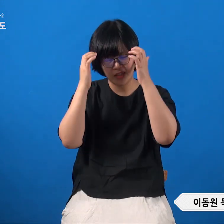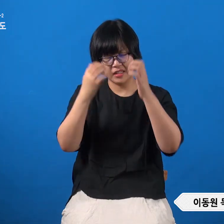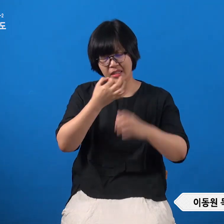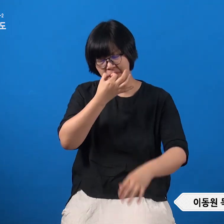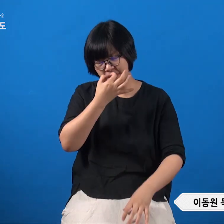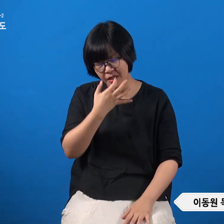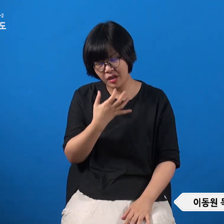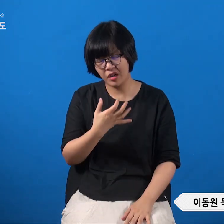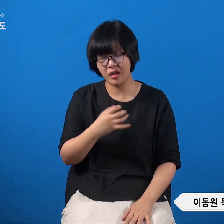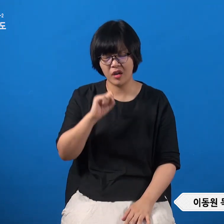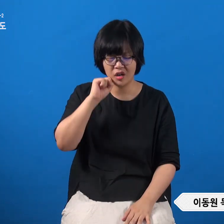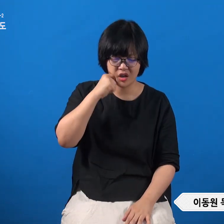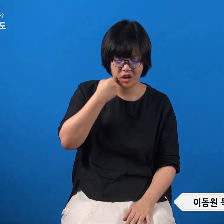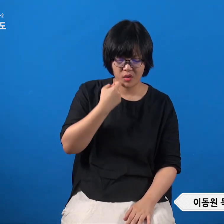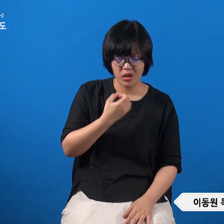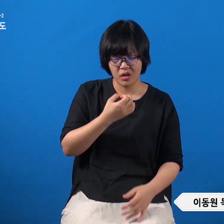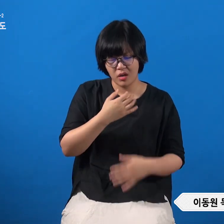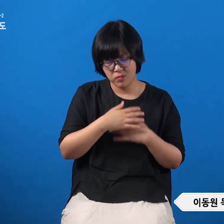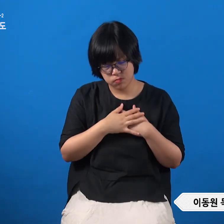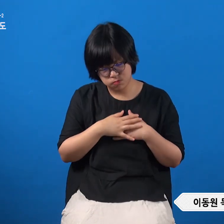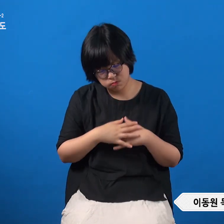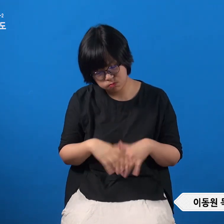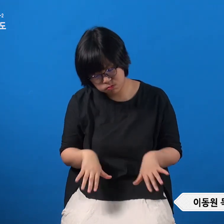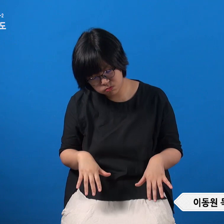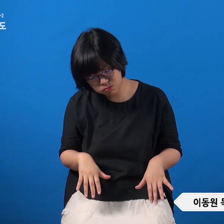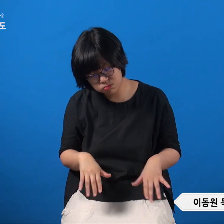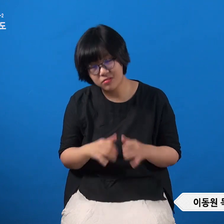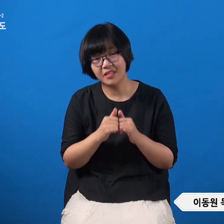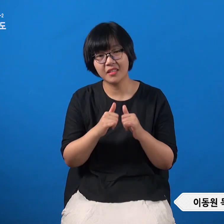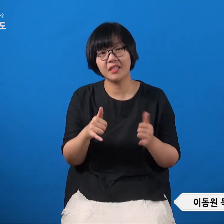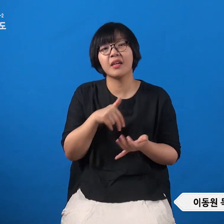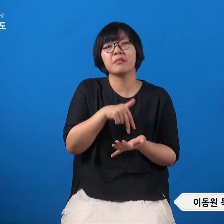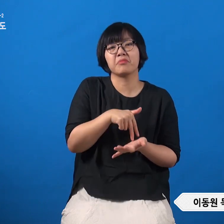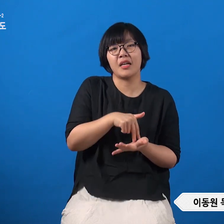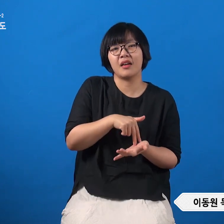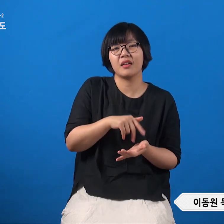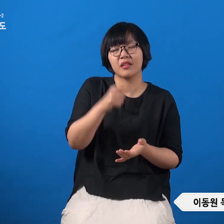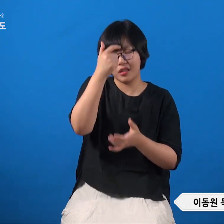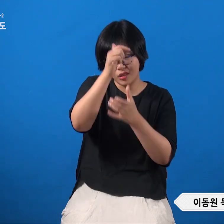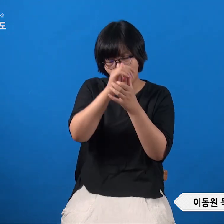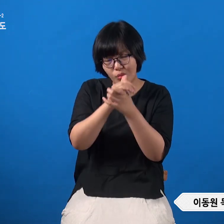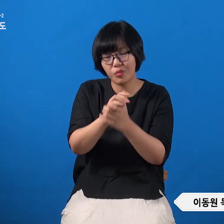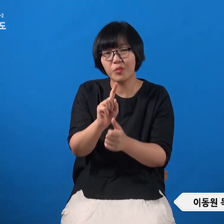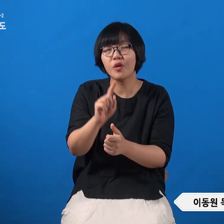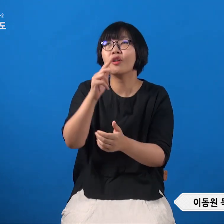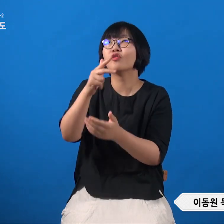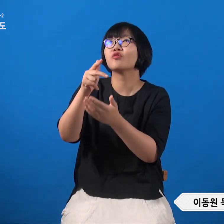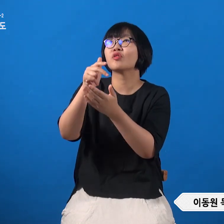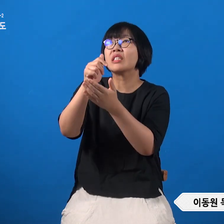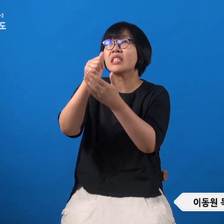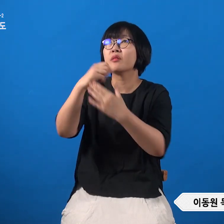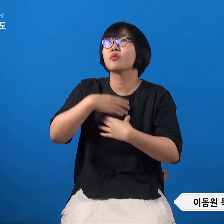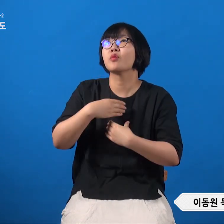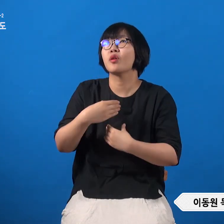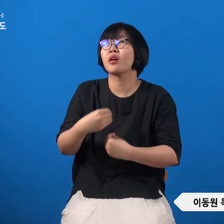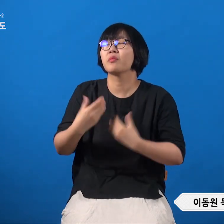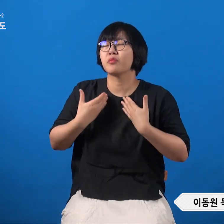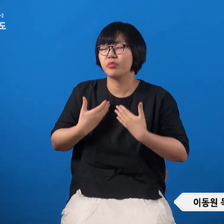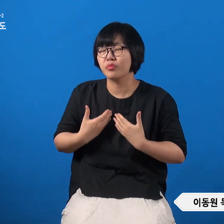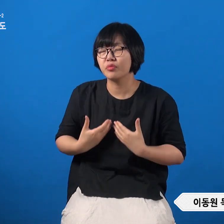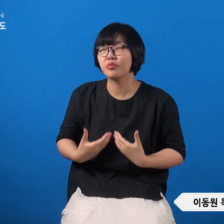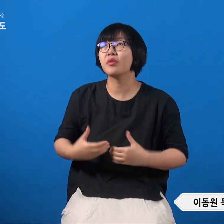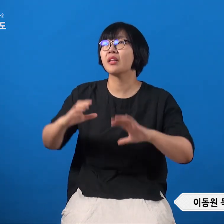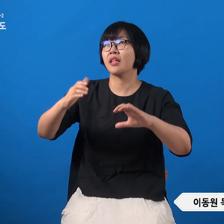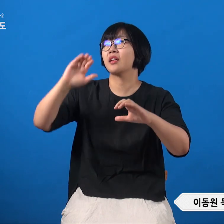땅의 사람들에게 얼마나 바람직한 기도 제목이에요. 주님 정말 고요하고 평안한 삶을 살 수 있는 이